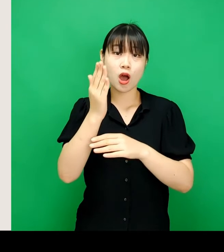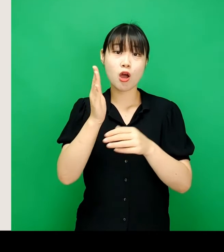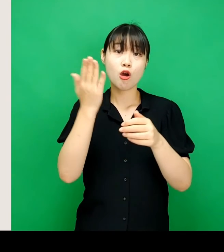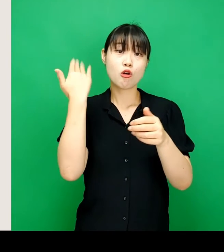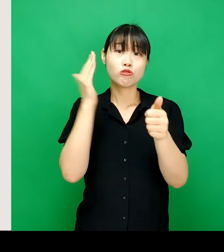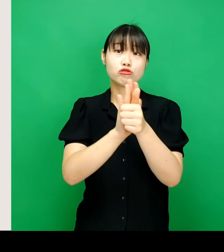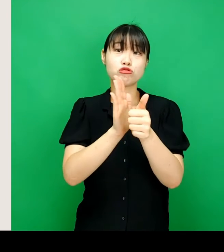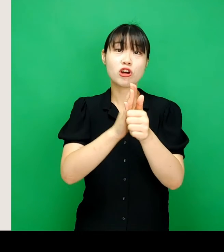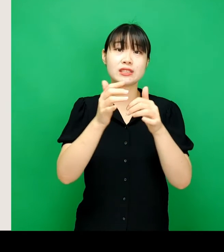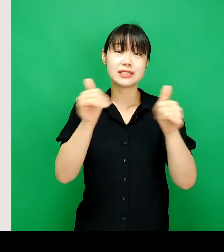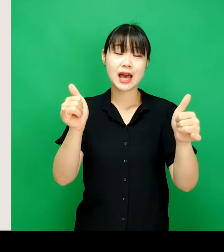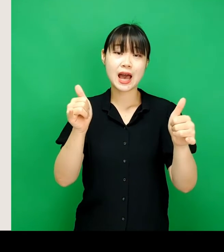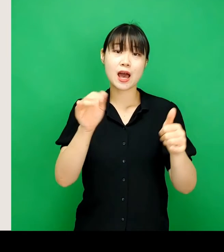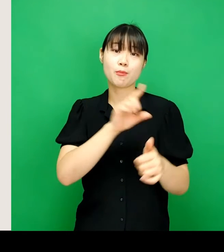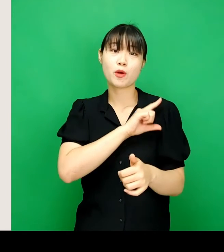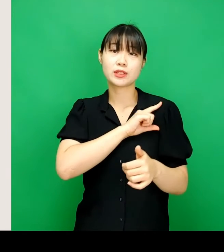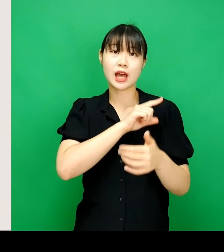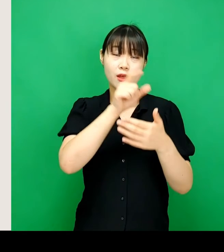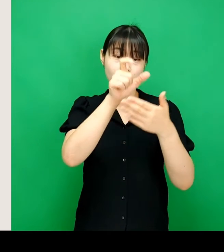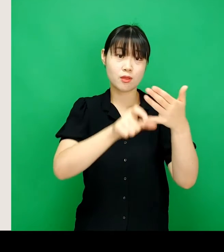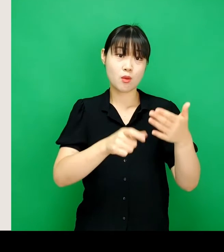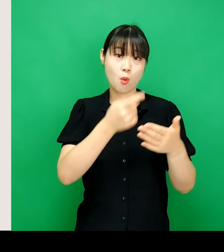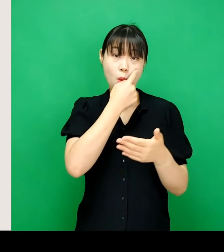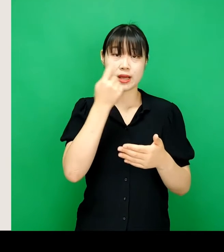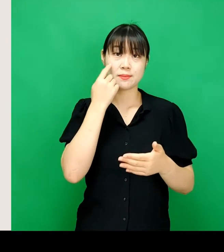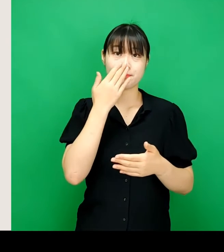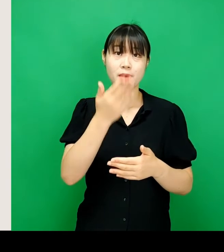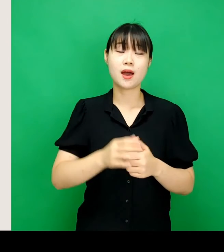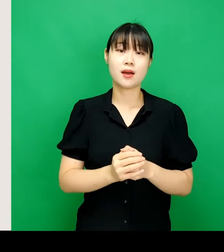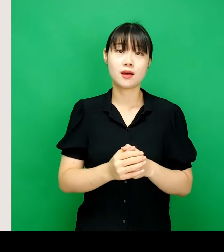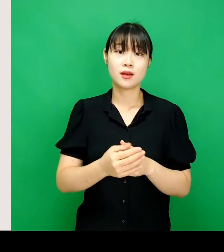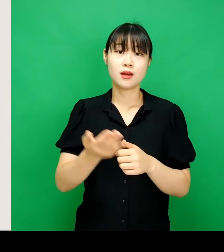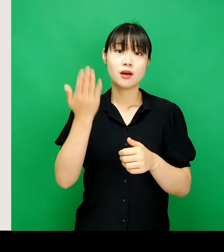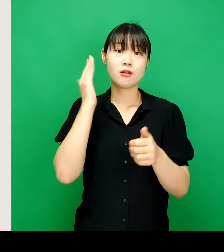후원한 후원자들의 명단도 확인할 수 있습니다.